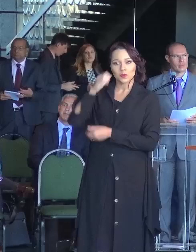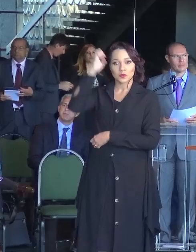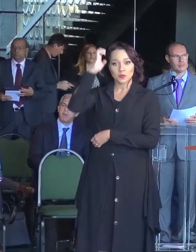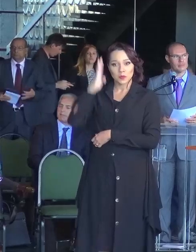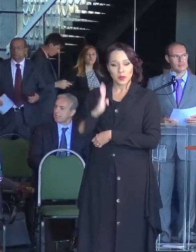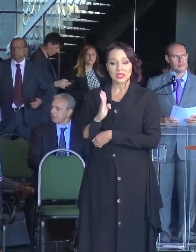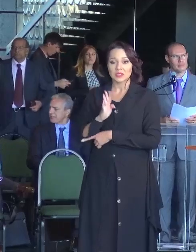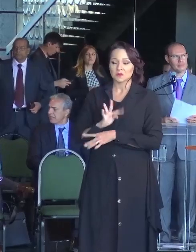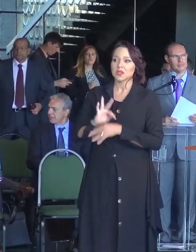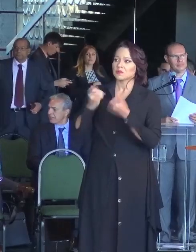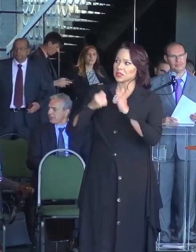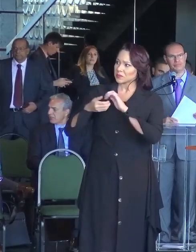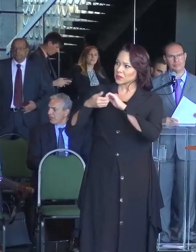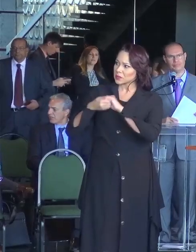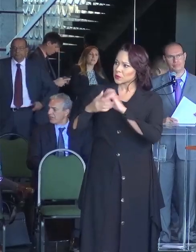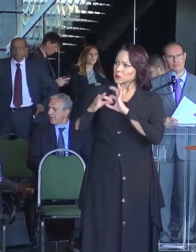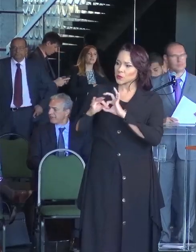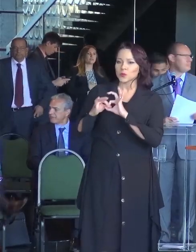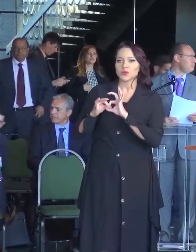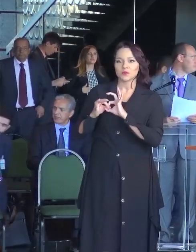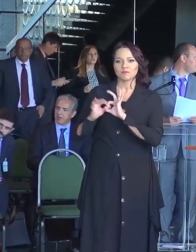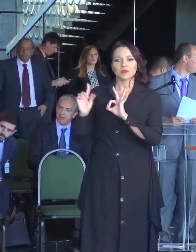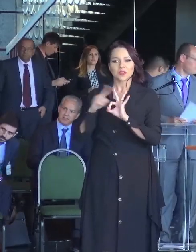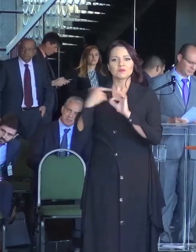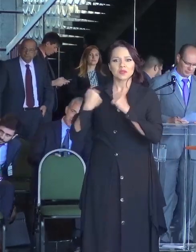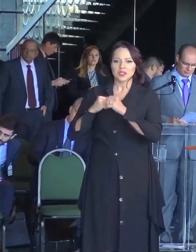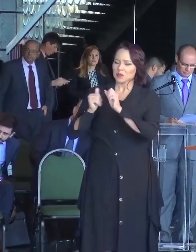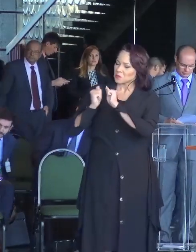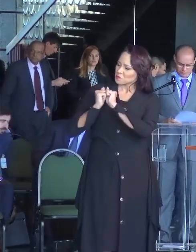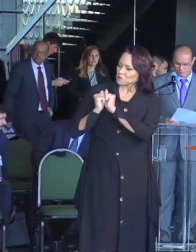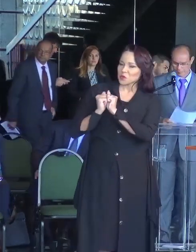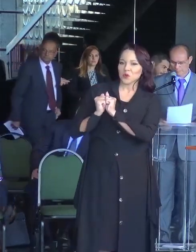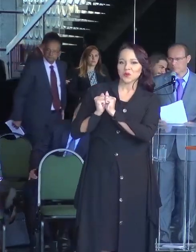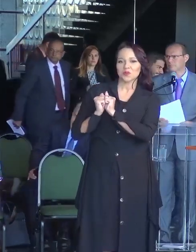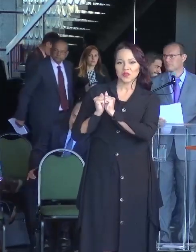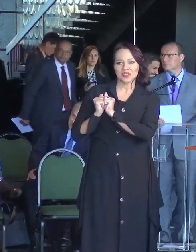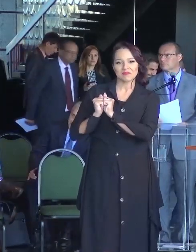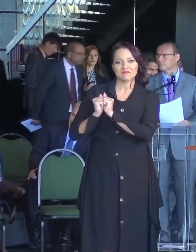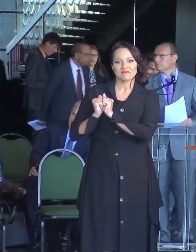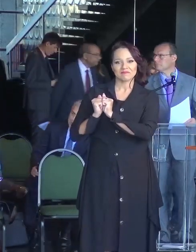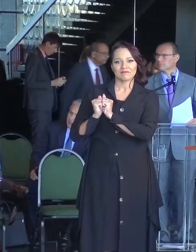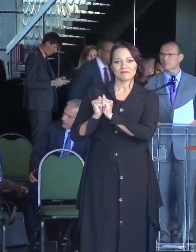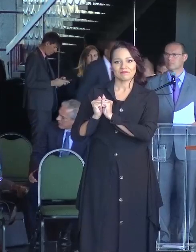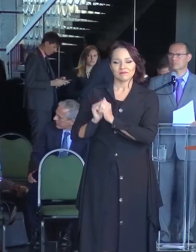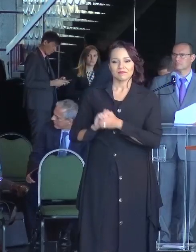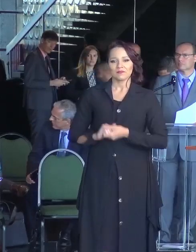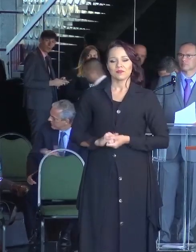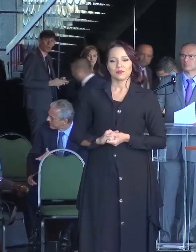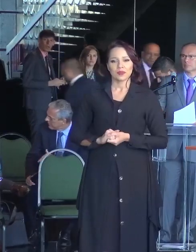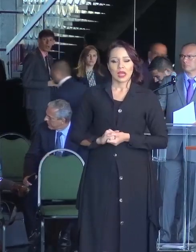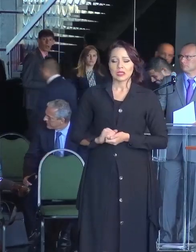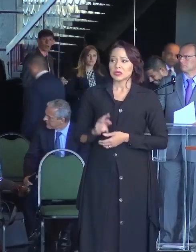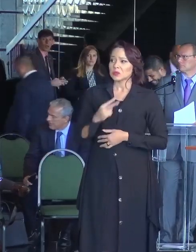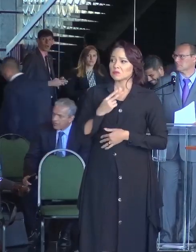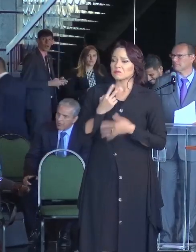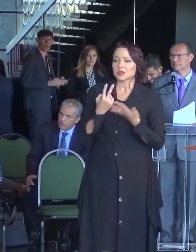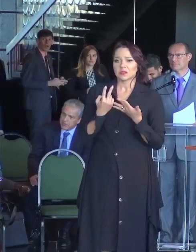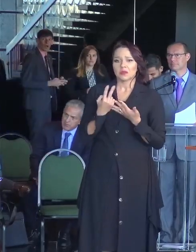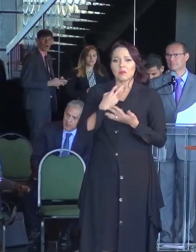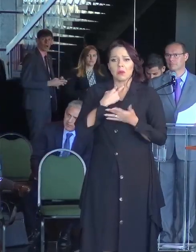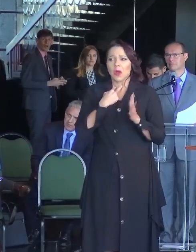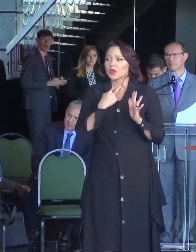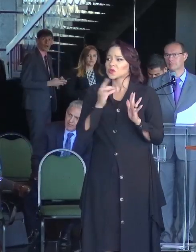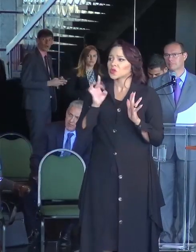dar as mãos, nós precisamos andar em bloco, andar juntos. Não podemos mais